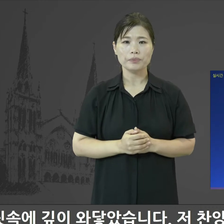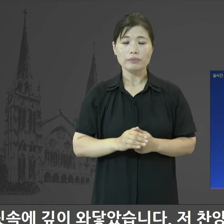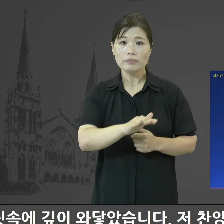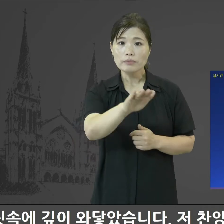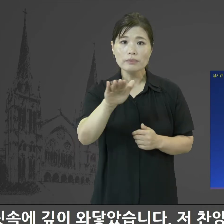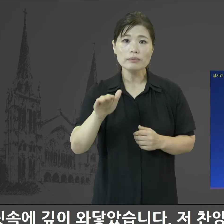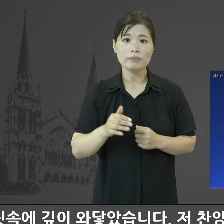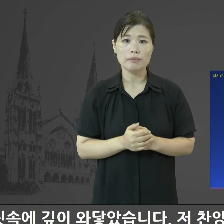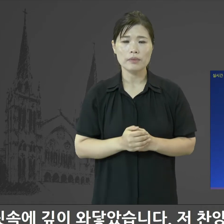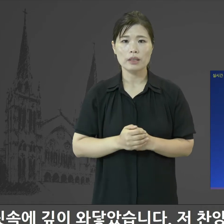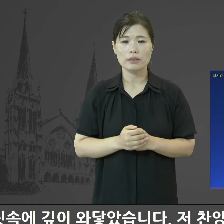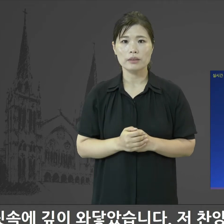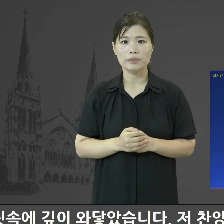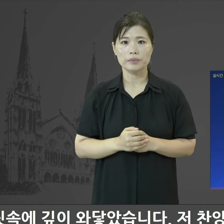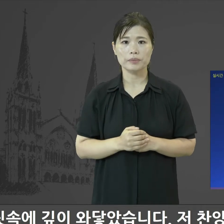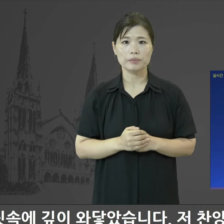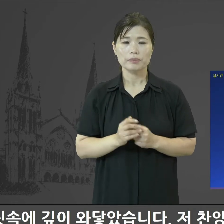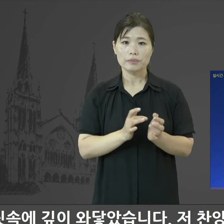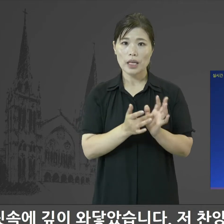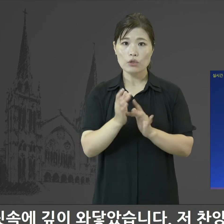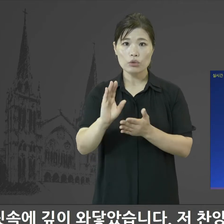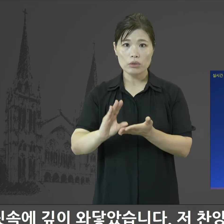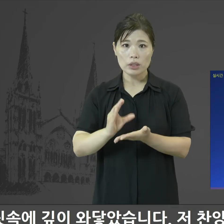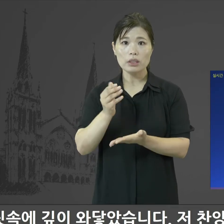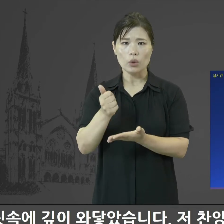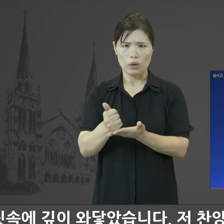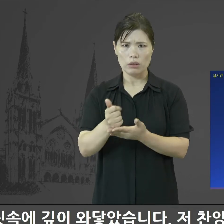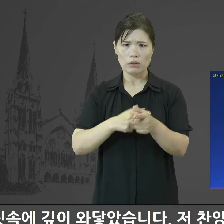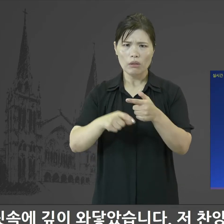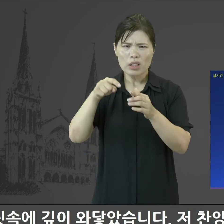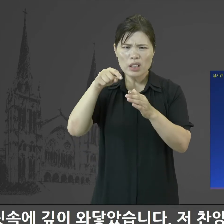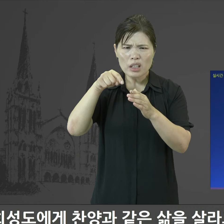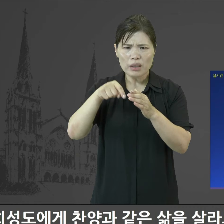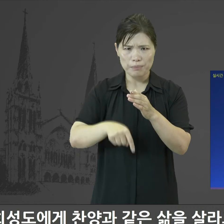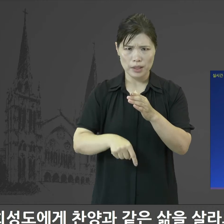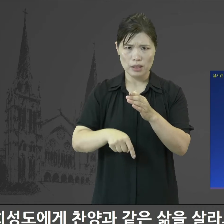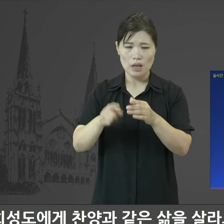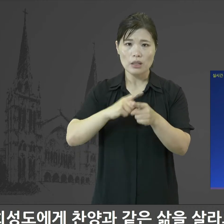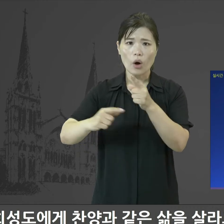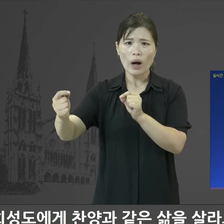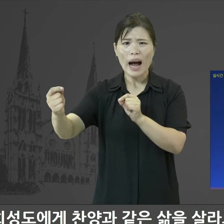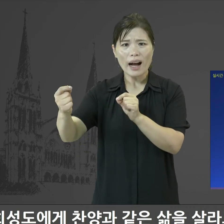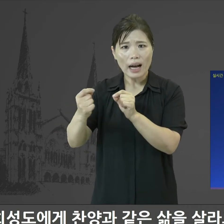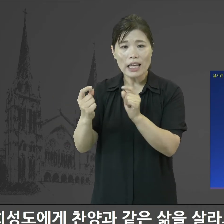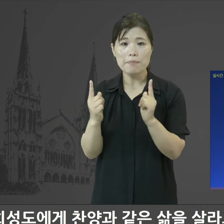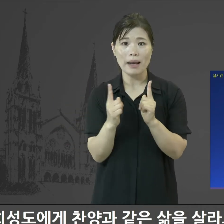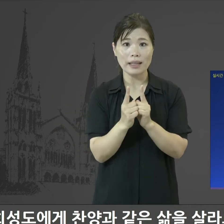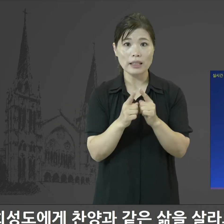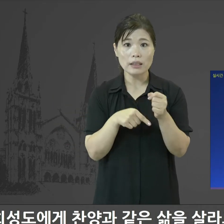여러분, 어쩌면 예수 그리스도를 더 깊이, 더